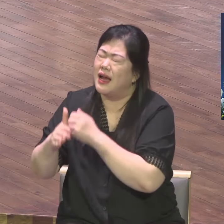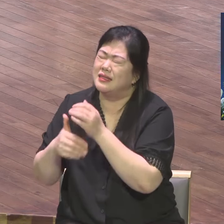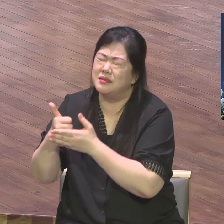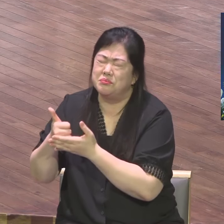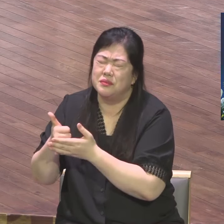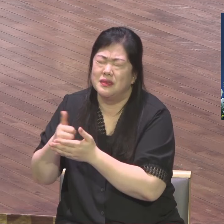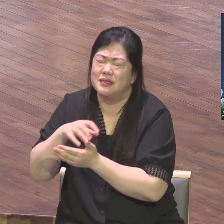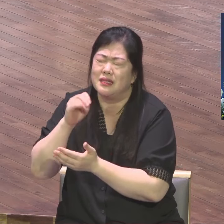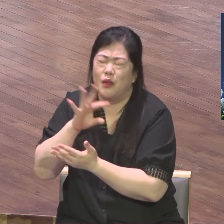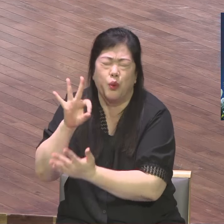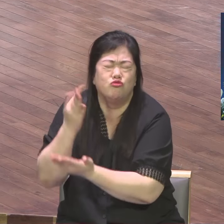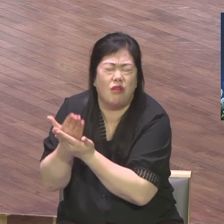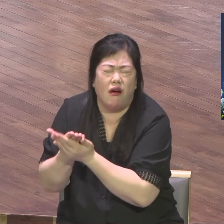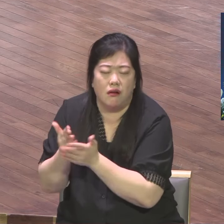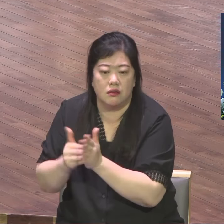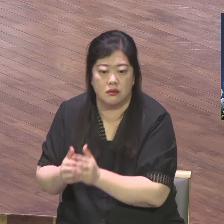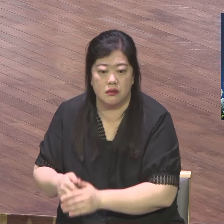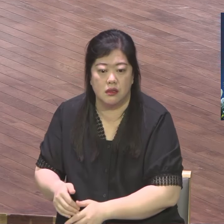병들어 죽어요.